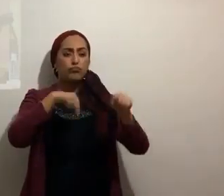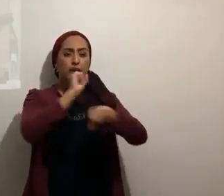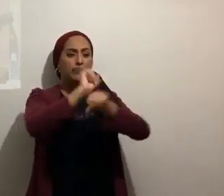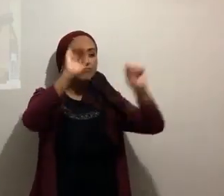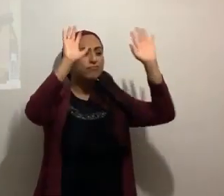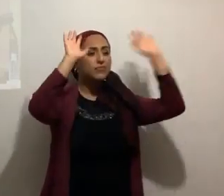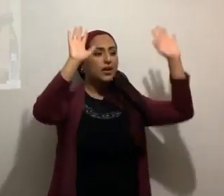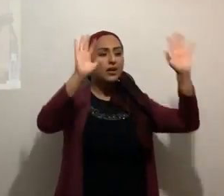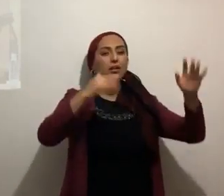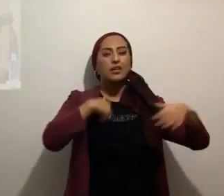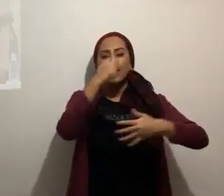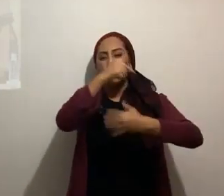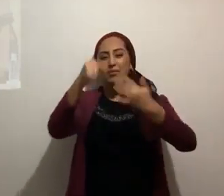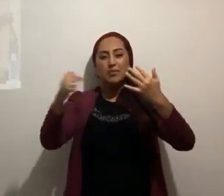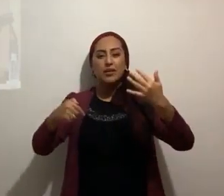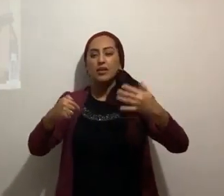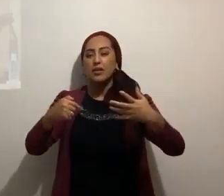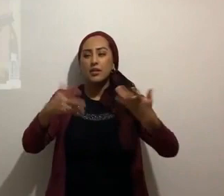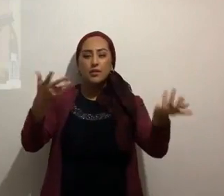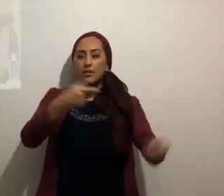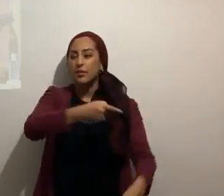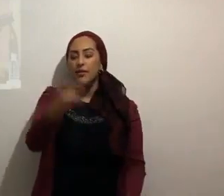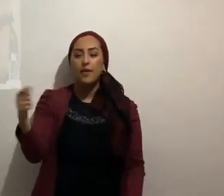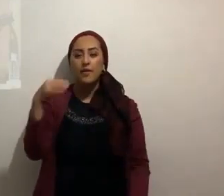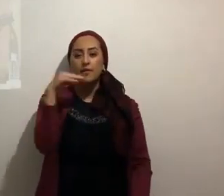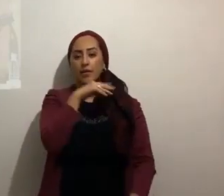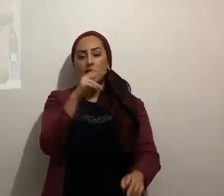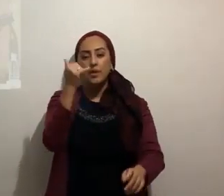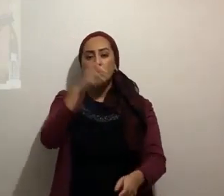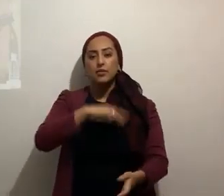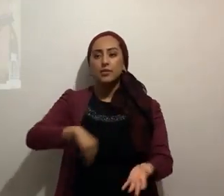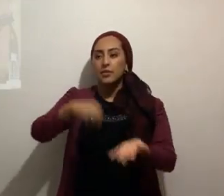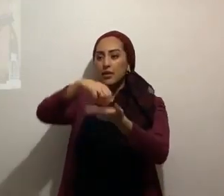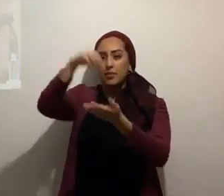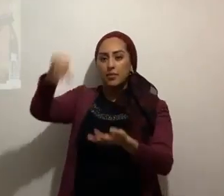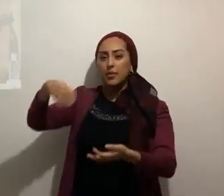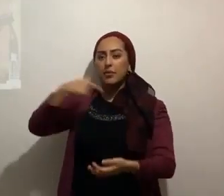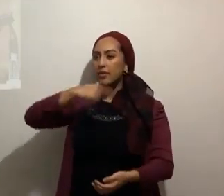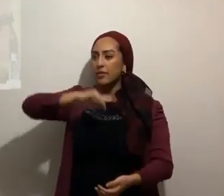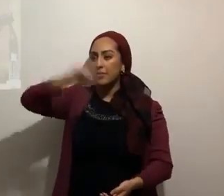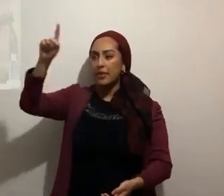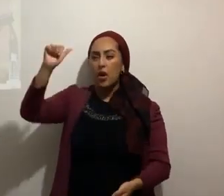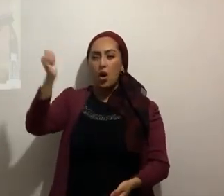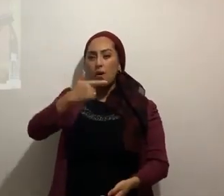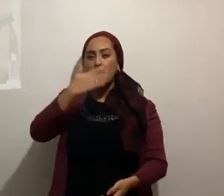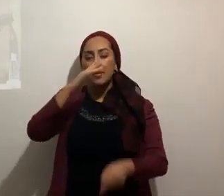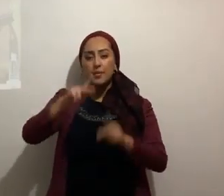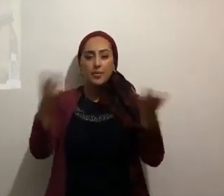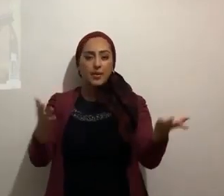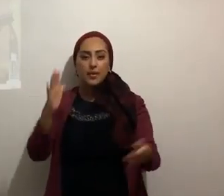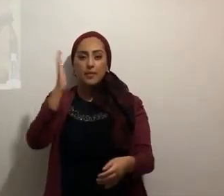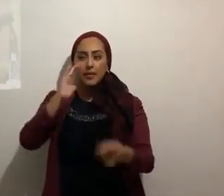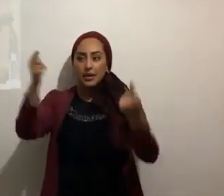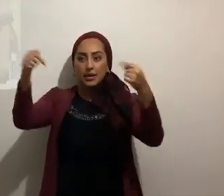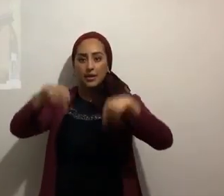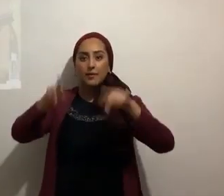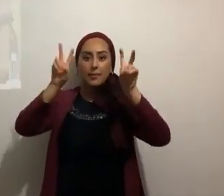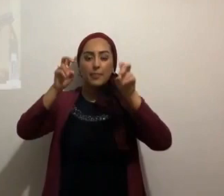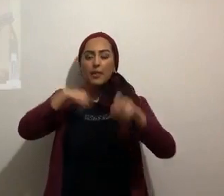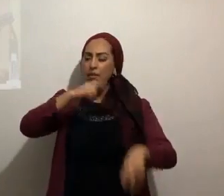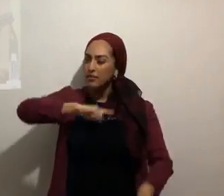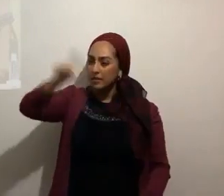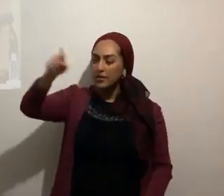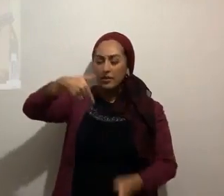interpreto los sueños, y puros magos y hechiceros. Yahshua Mashiach les reprenda, por eso los corría a todos. Cuando venían a las fiestas y demás, fuera